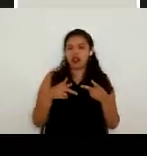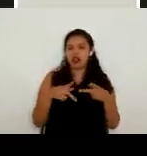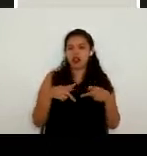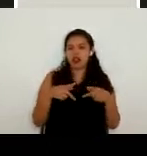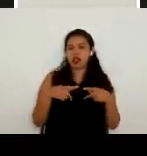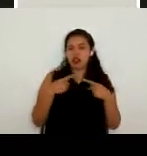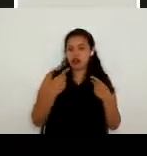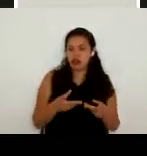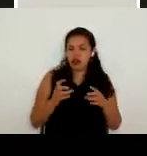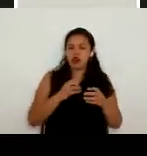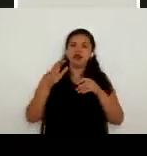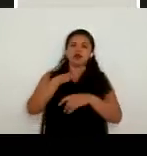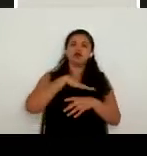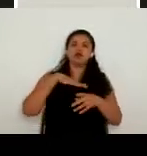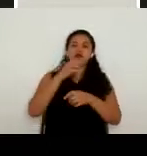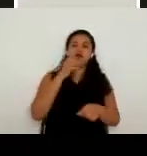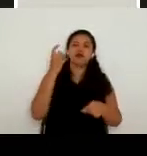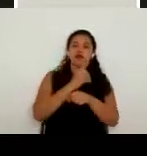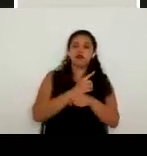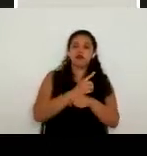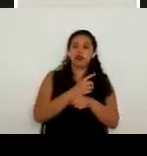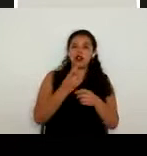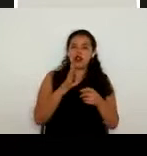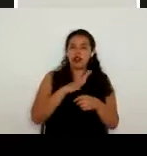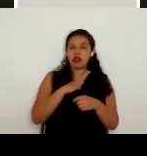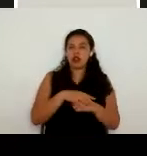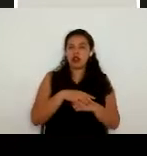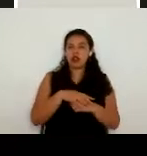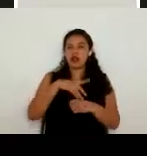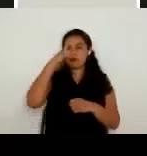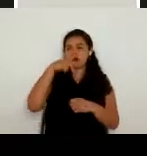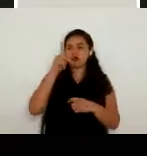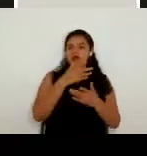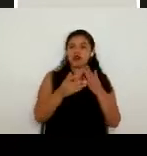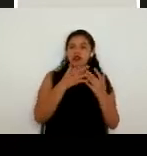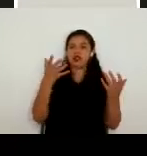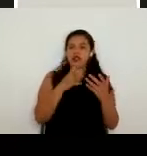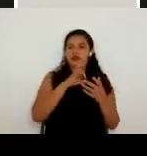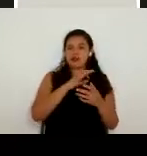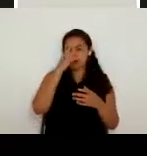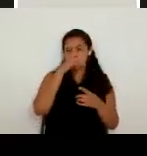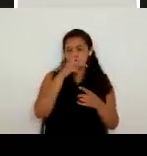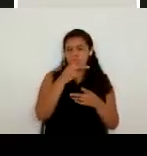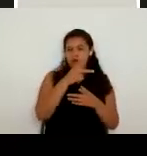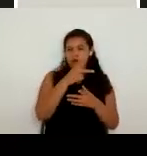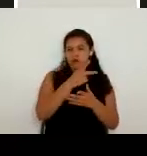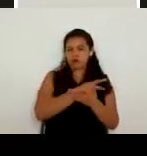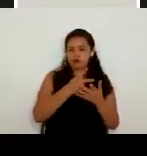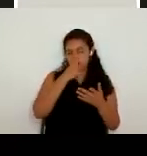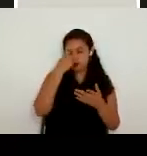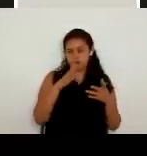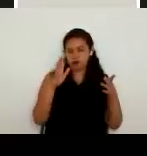caracterizan a su población usuaria para que pueda proyectar acciones y programas que respondan a esas características